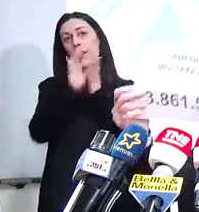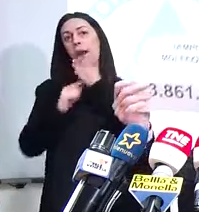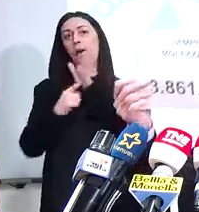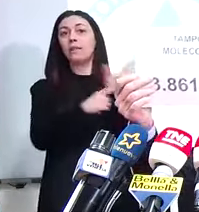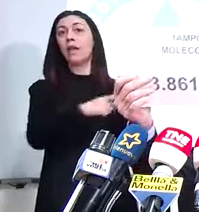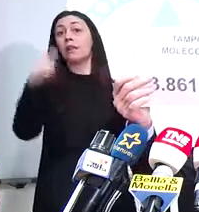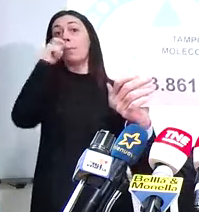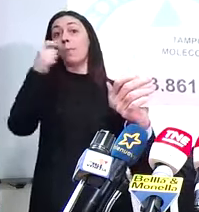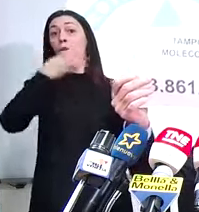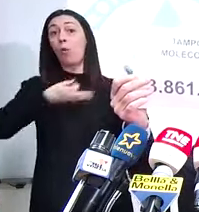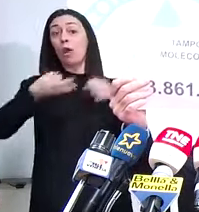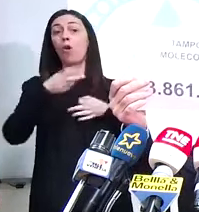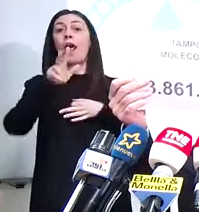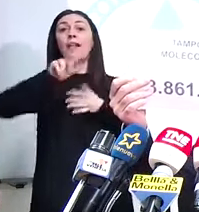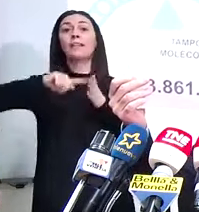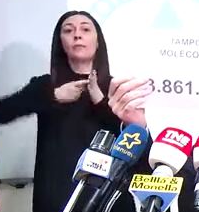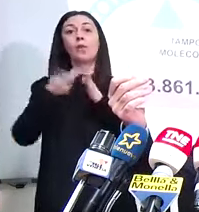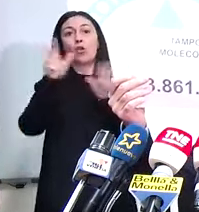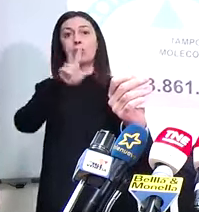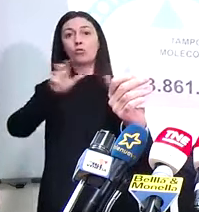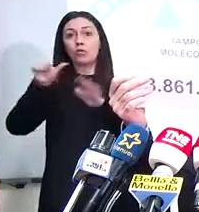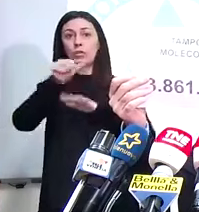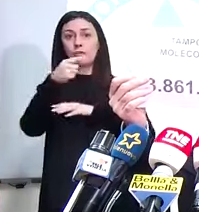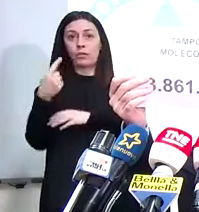molecolare sono 3.861.000